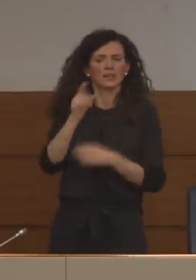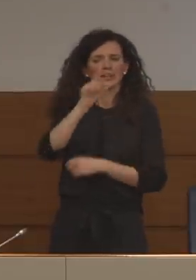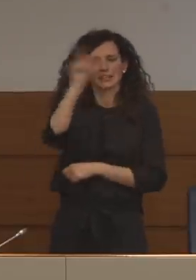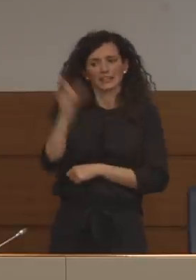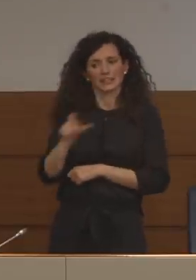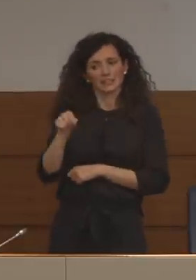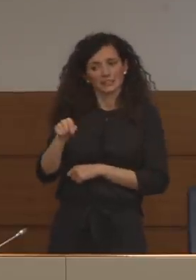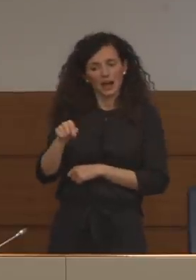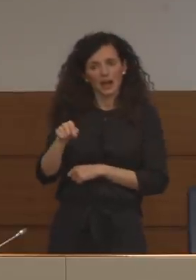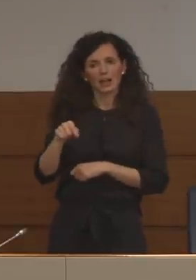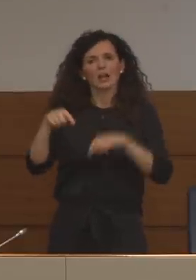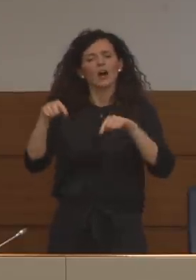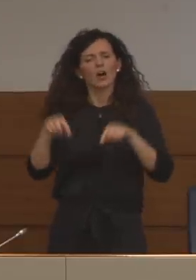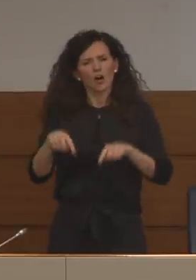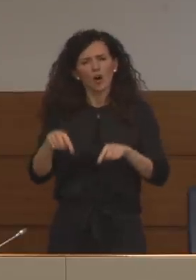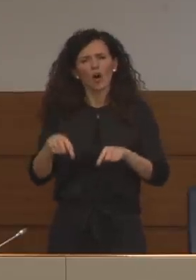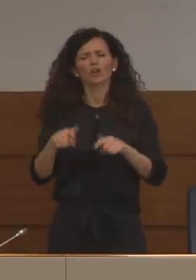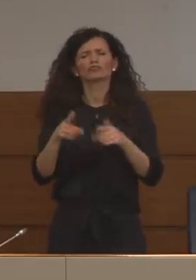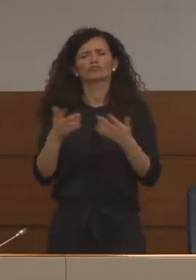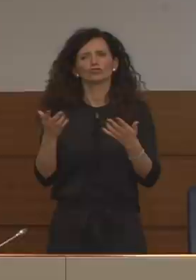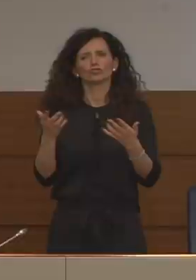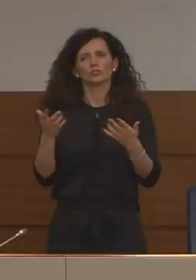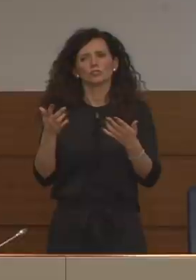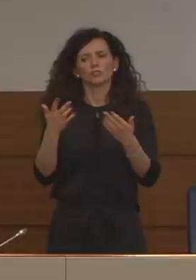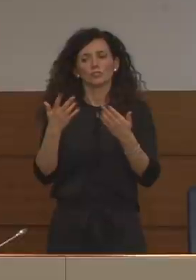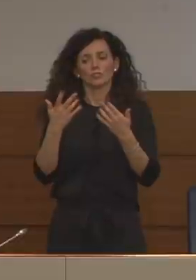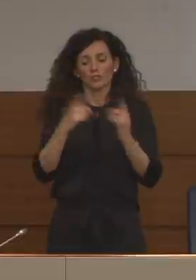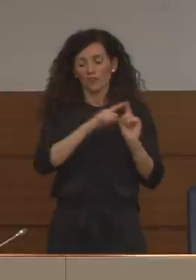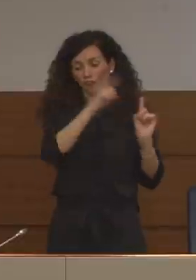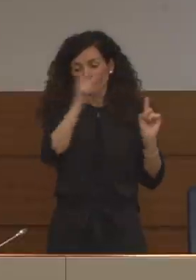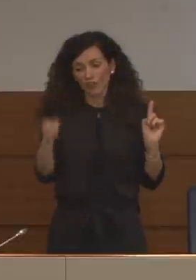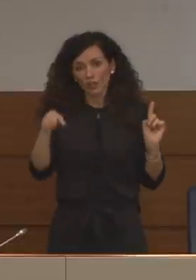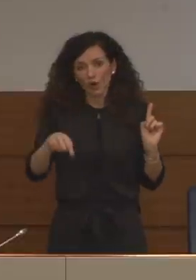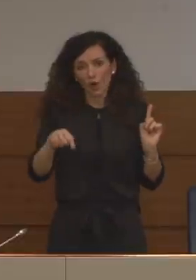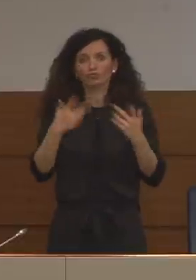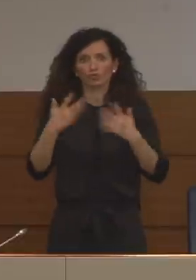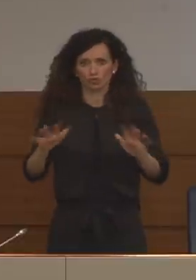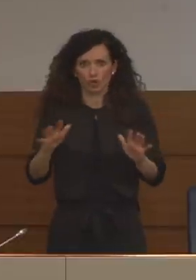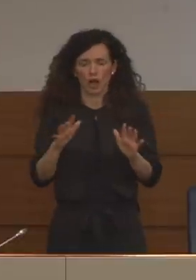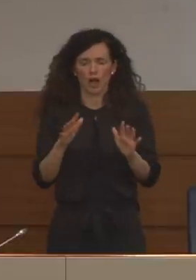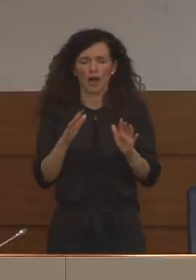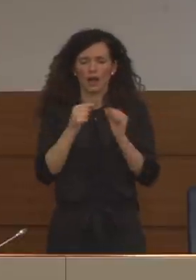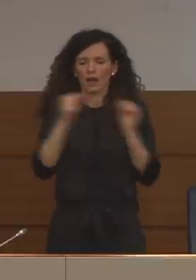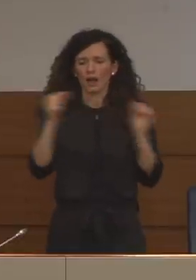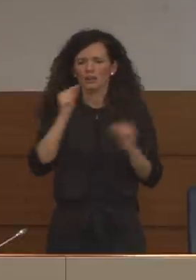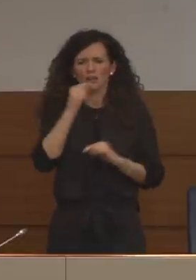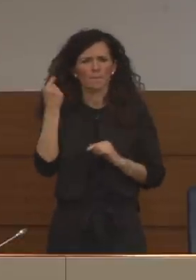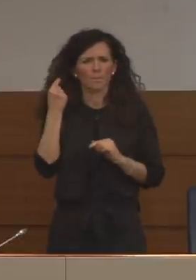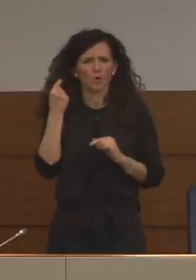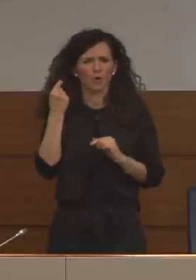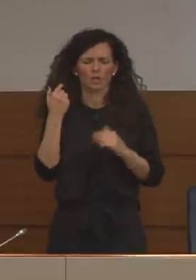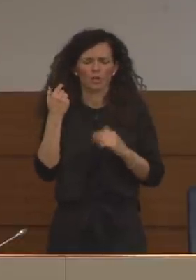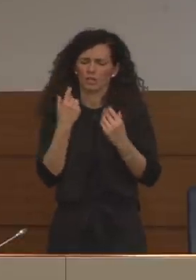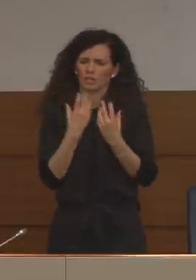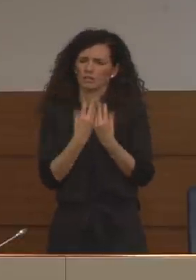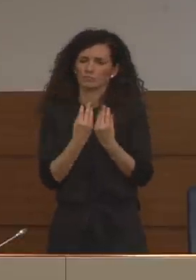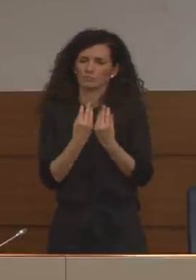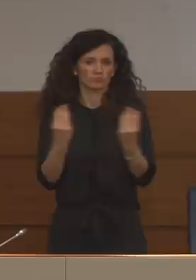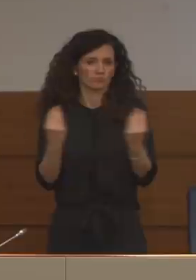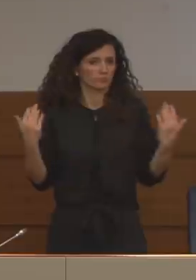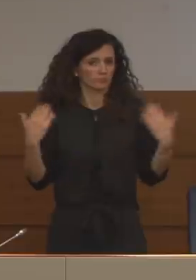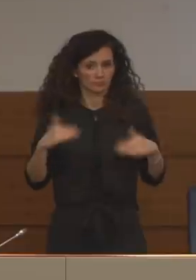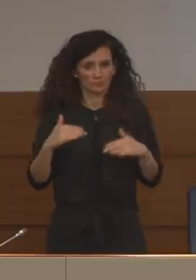fatto largamente il numero più elevato di tamponi e sia il